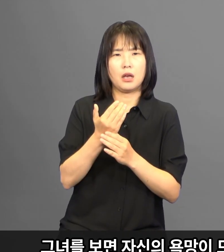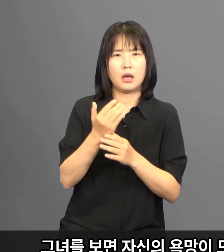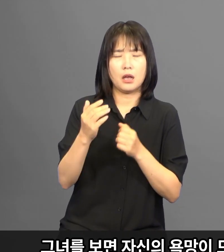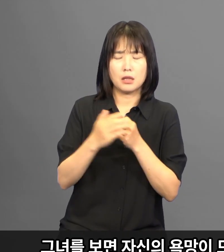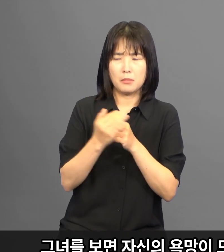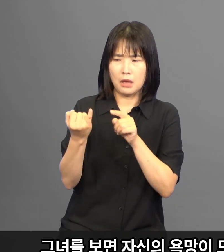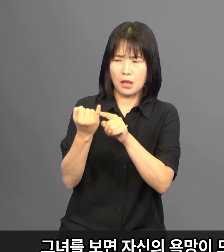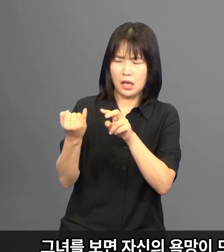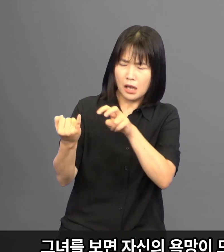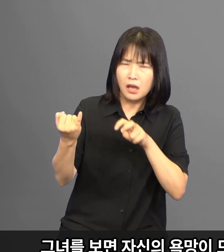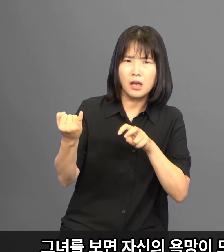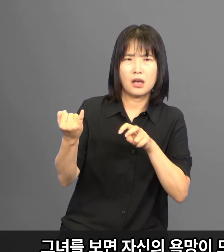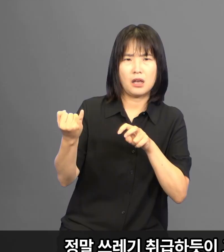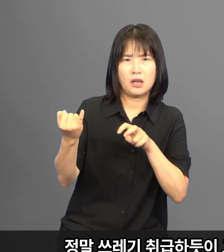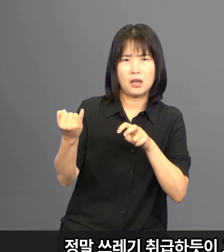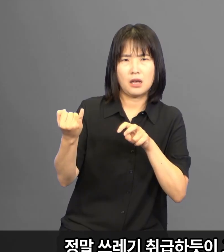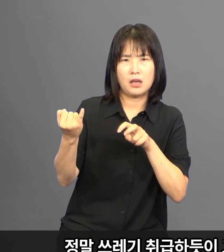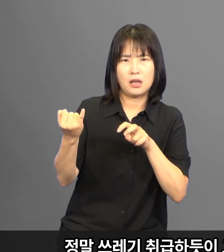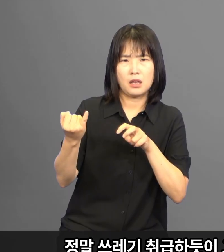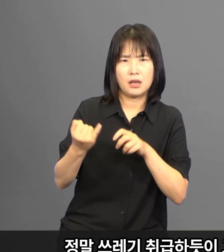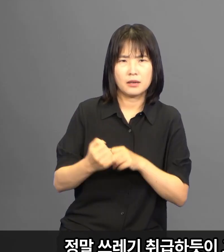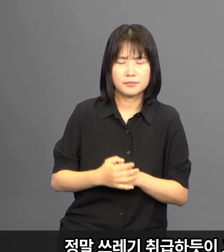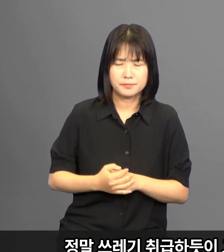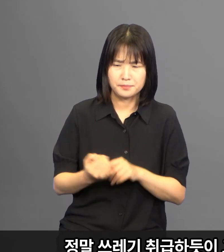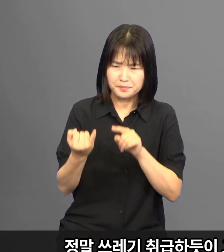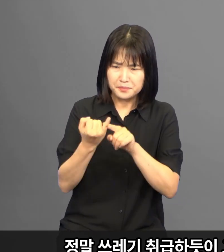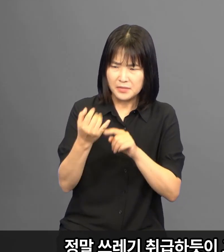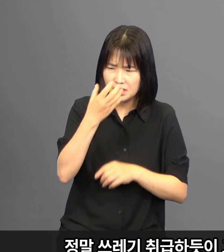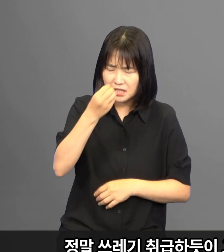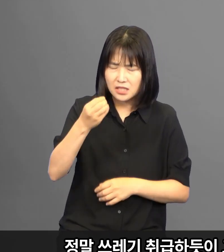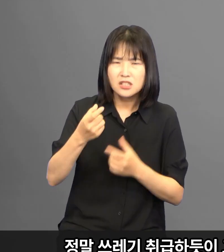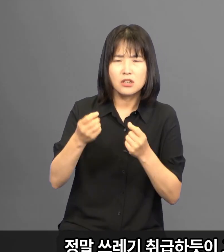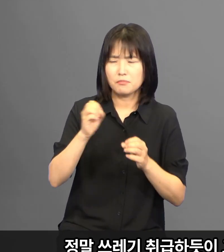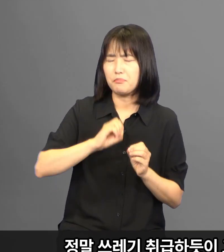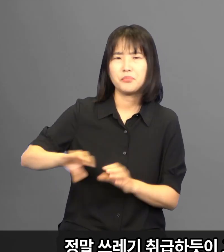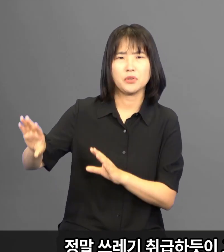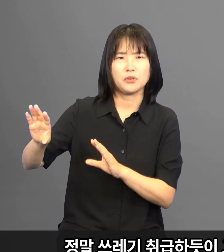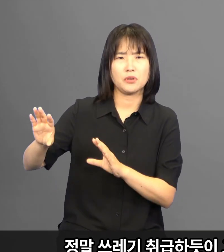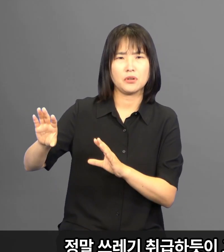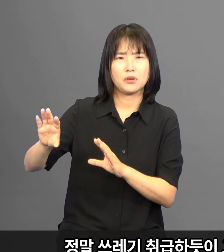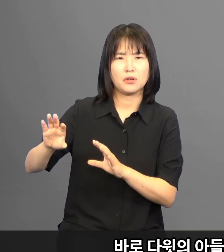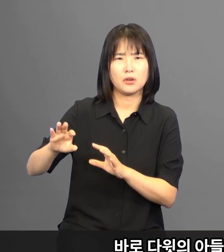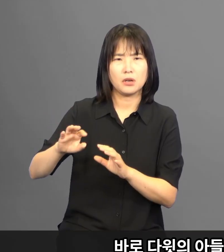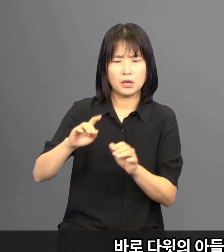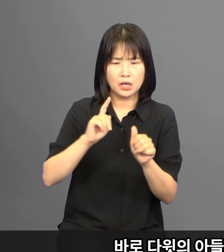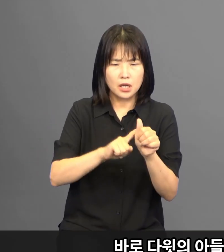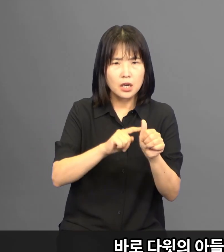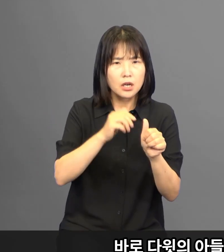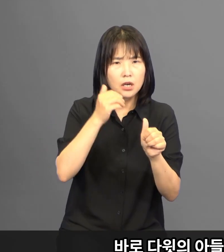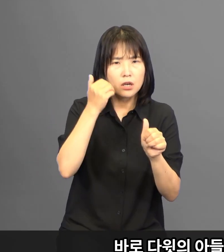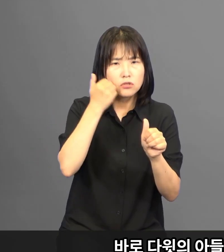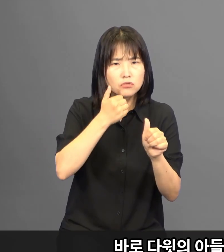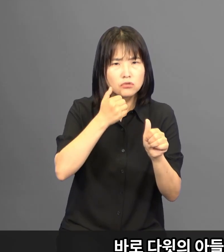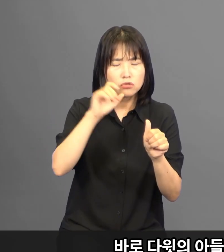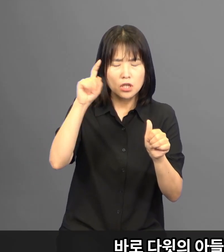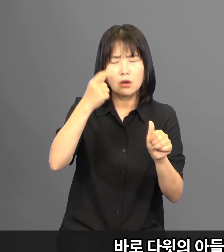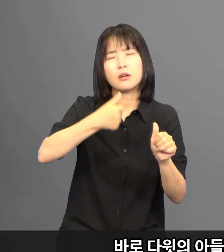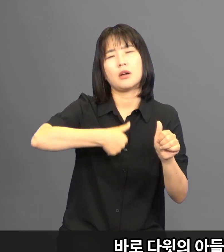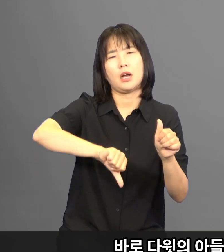있으니까 그녀를 없애보고자 정말 쓰레기 취급하듯이 그녀를 버리는 이 악랄한 남자가 바로 다윗의